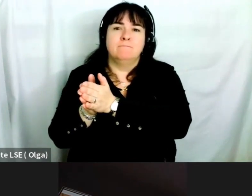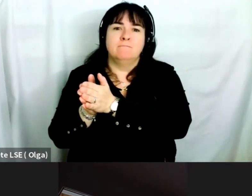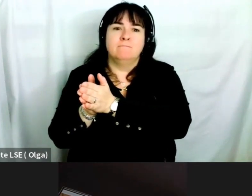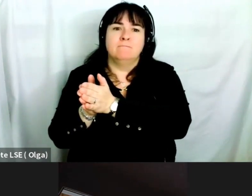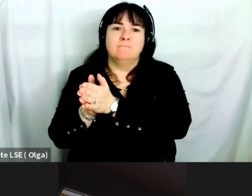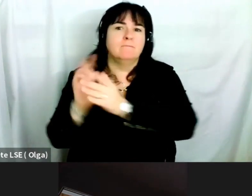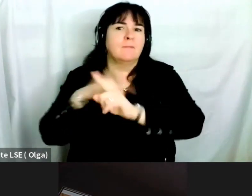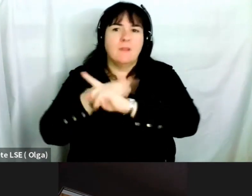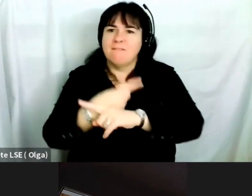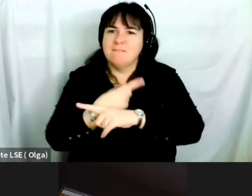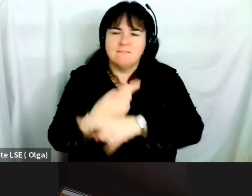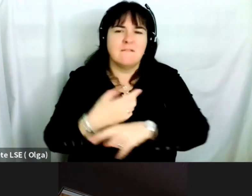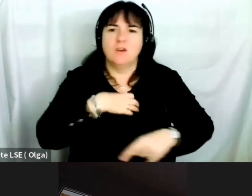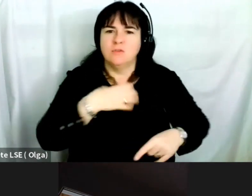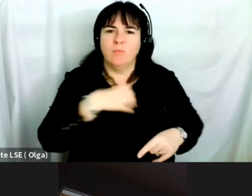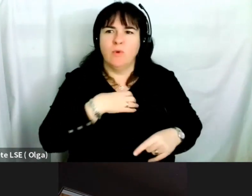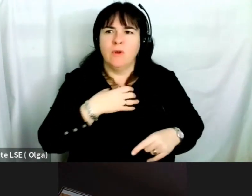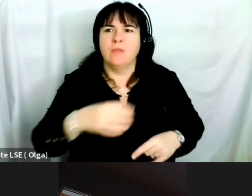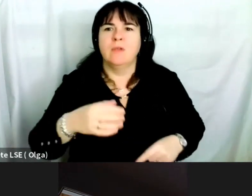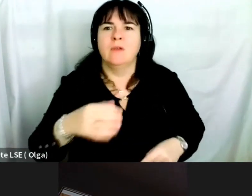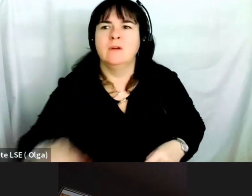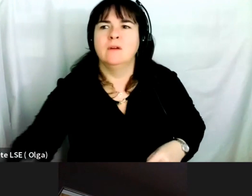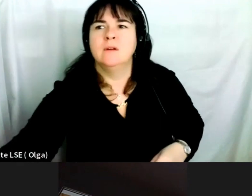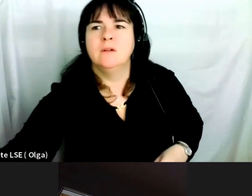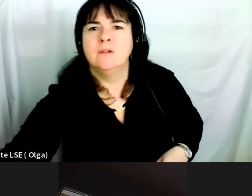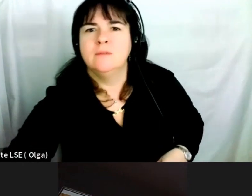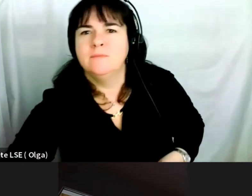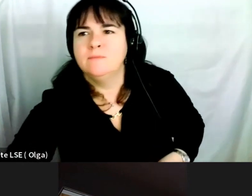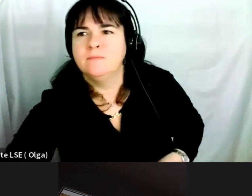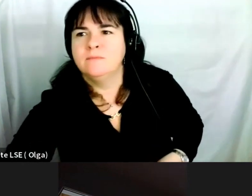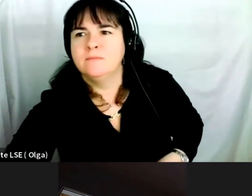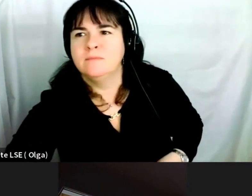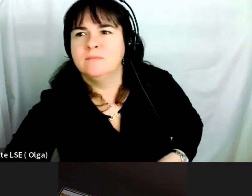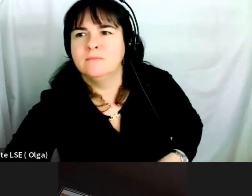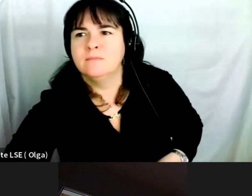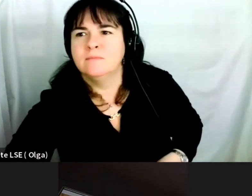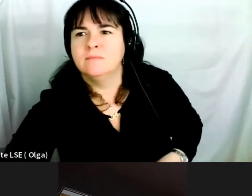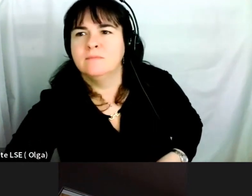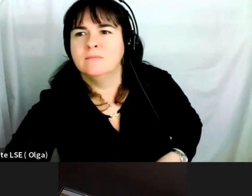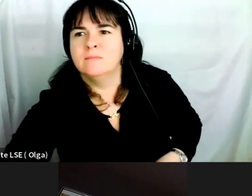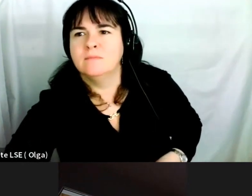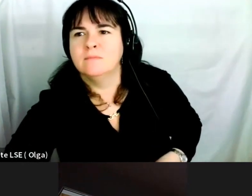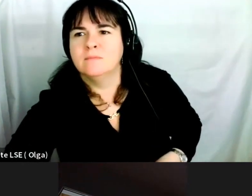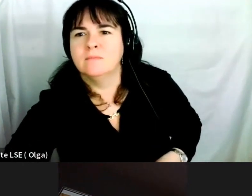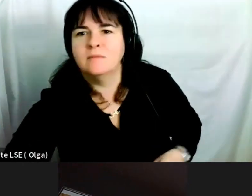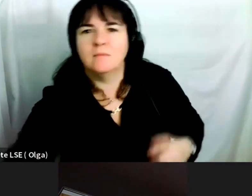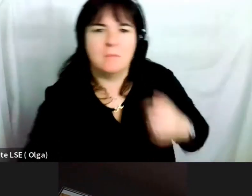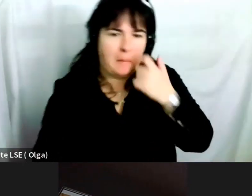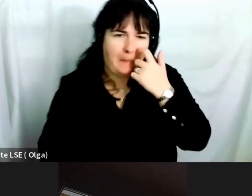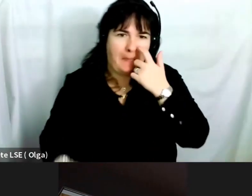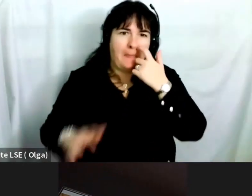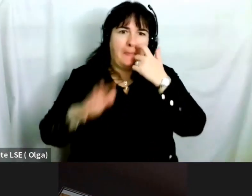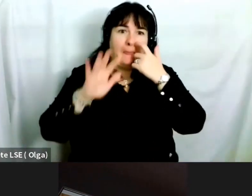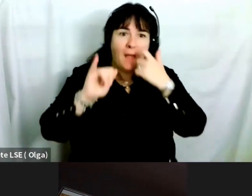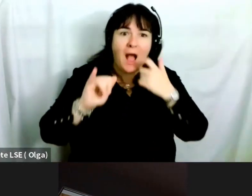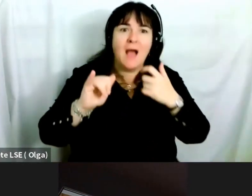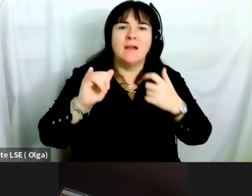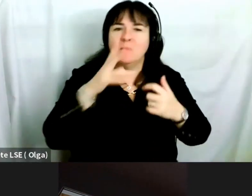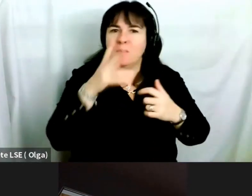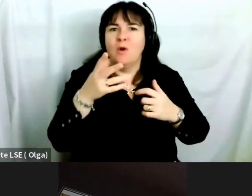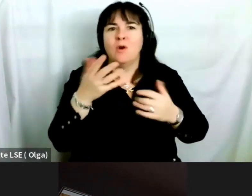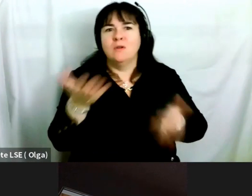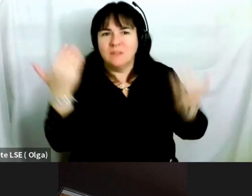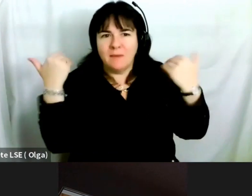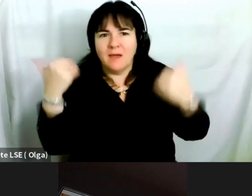no se puede. Ahora, ya sabes. Sí, no, es que al darte a ti se me ha ido Olga, entonces no salía y no estaba